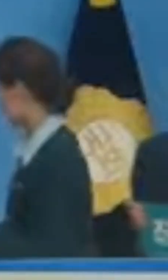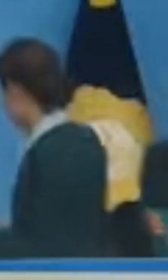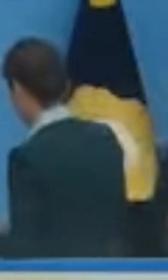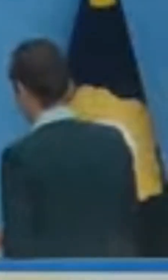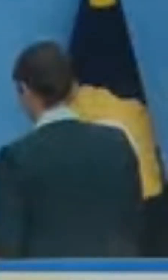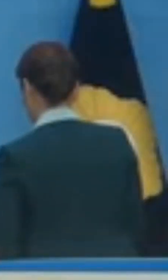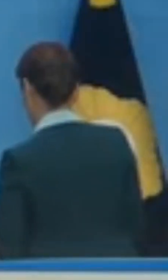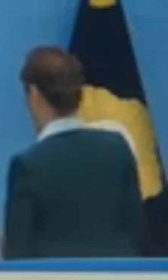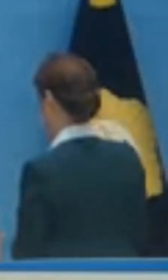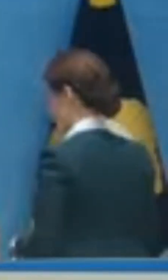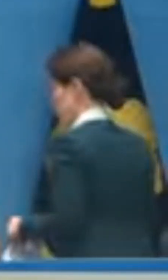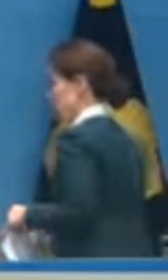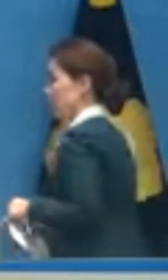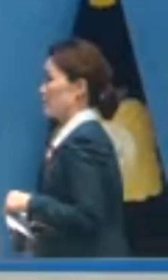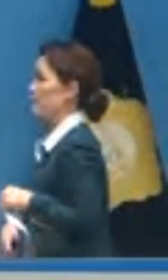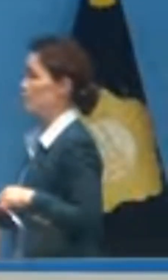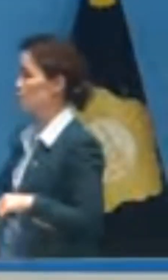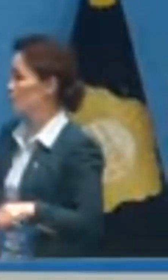네, 좋습니다.